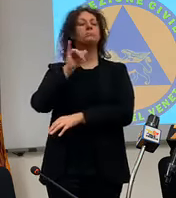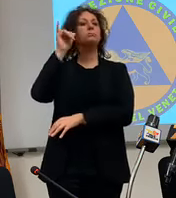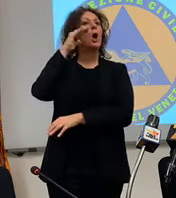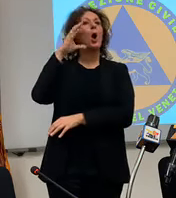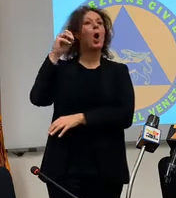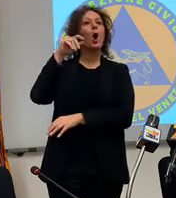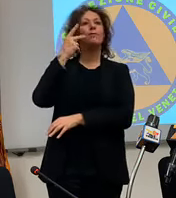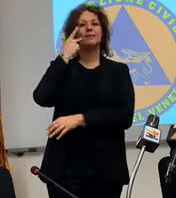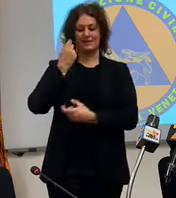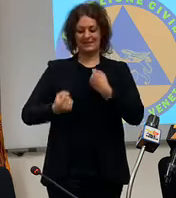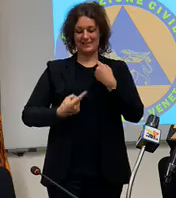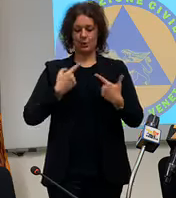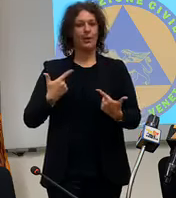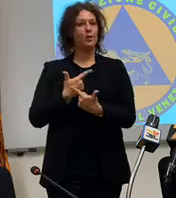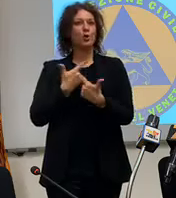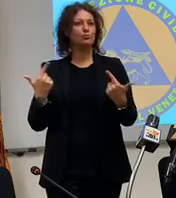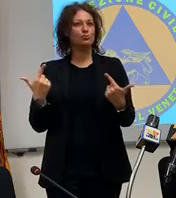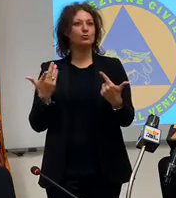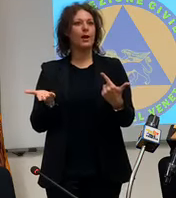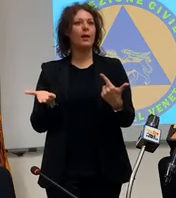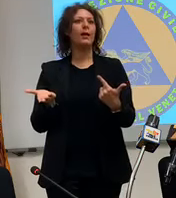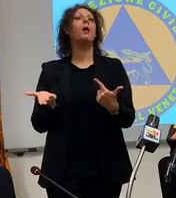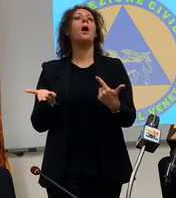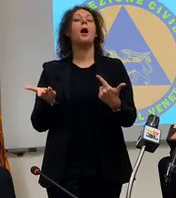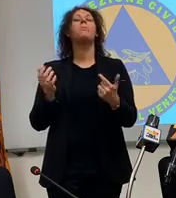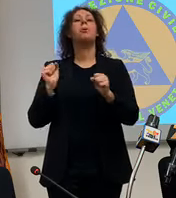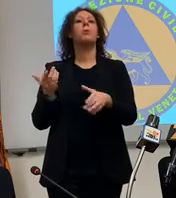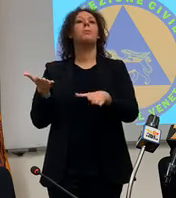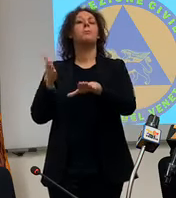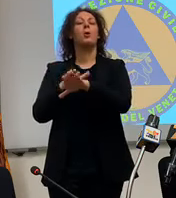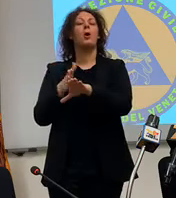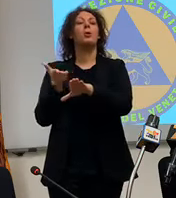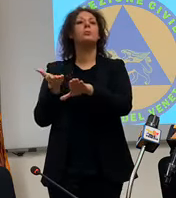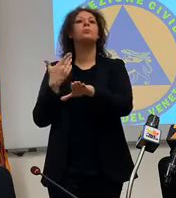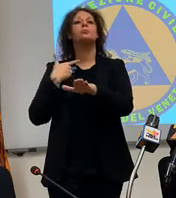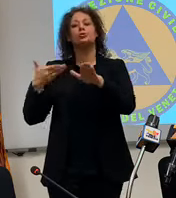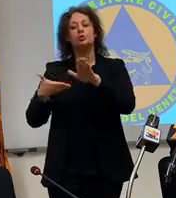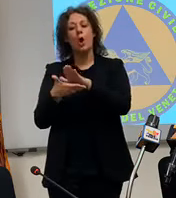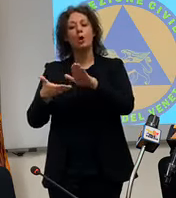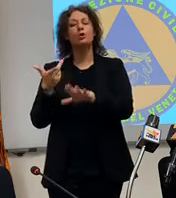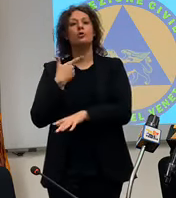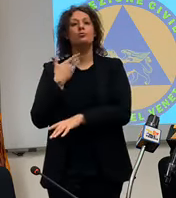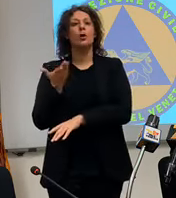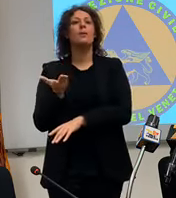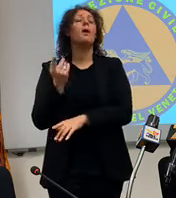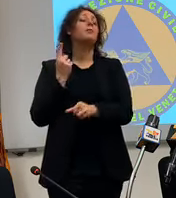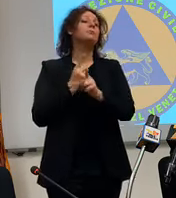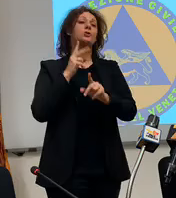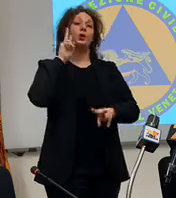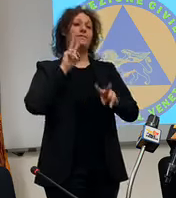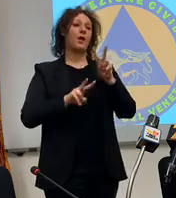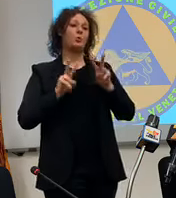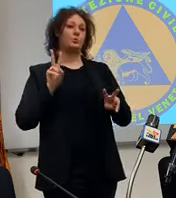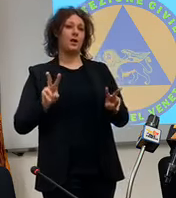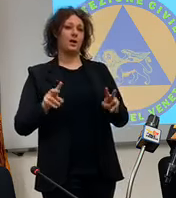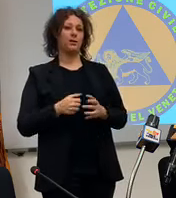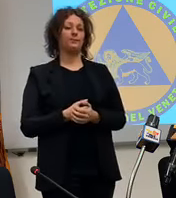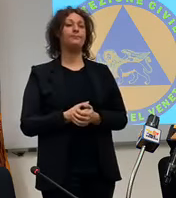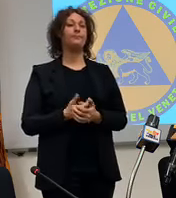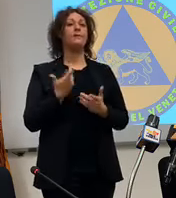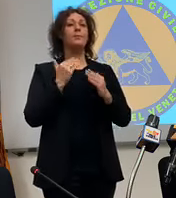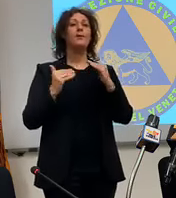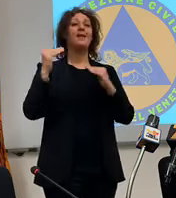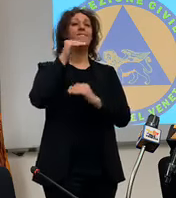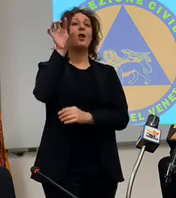non si è manifestato e pertanto non lo possiamo sapere ma questo sarà oggetto di valutazione ci sono sia a livello regionale